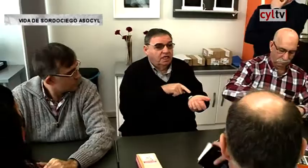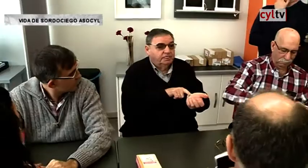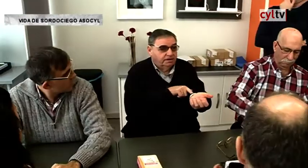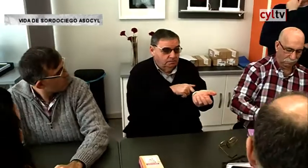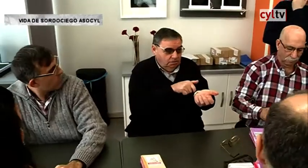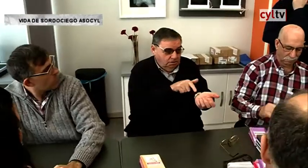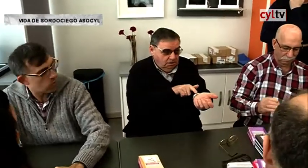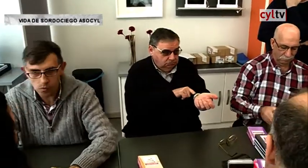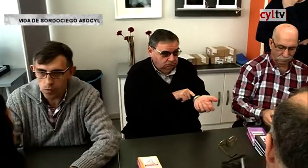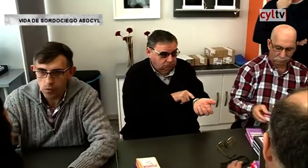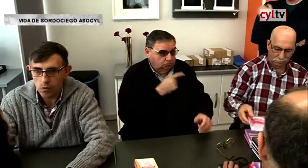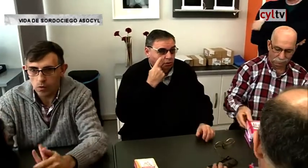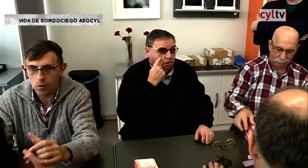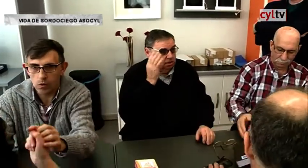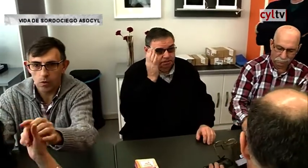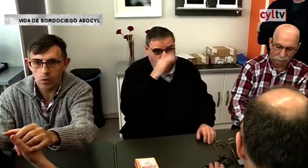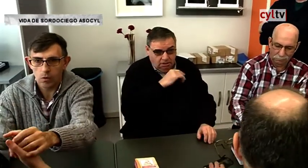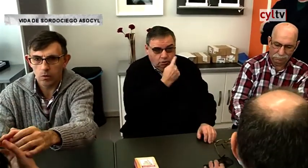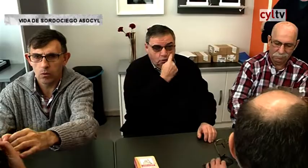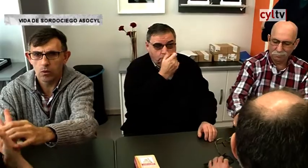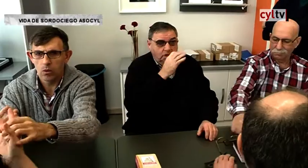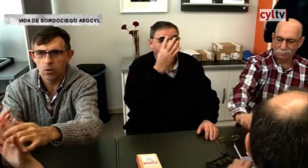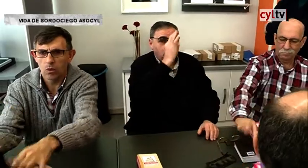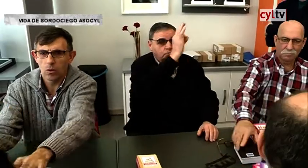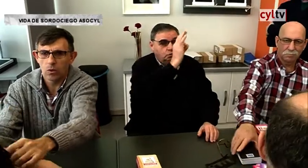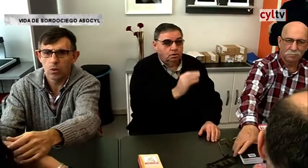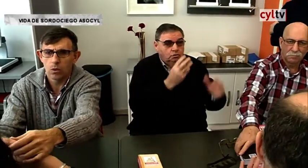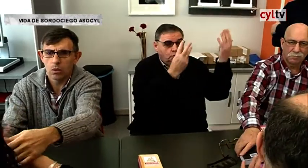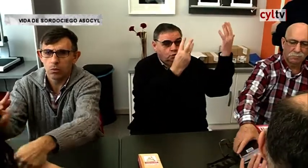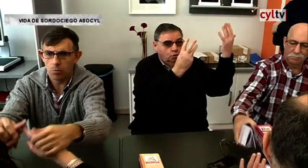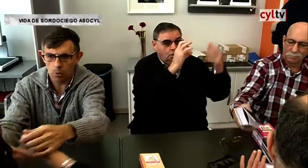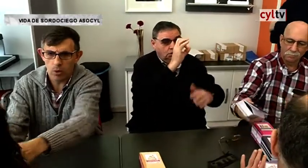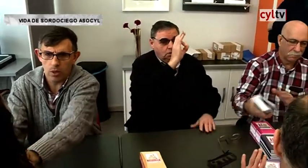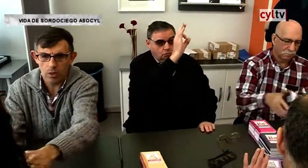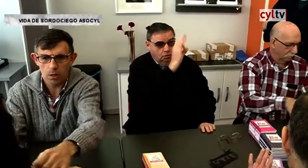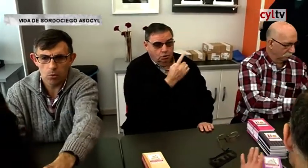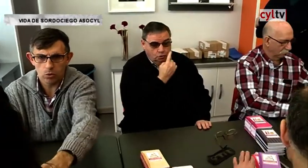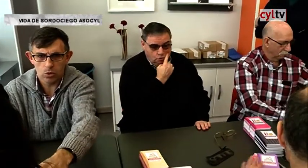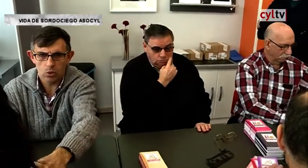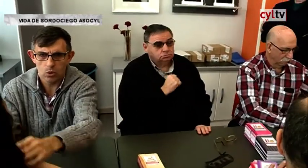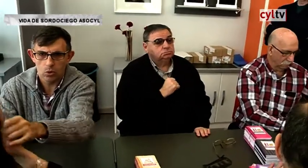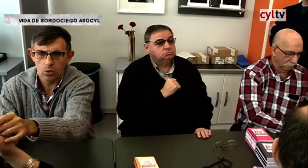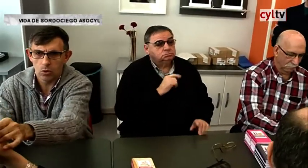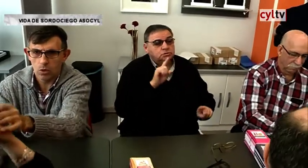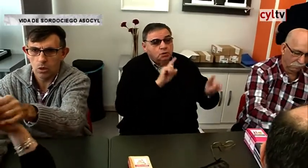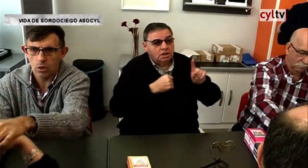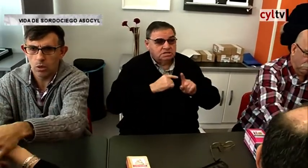te voy a contar un poco mi problema. Yo tengo problemas visuales, bueno, en un ojo no veo nada y del otro pues tengo